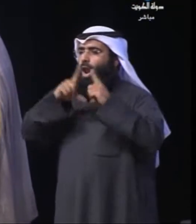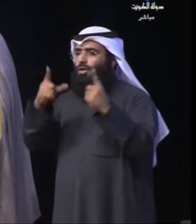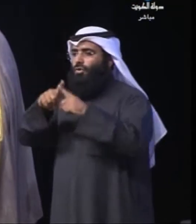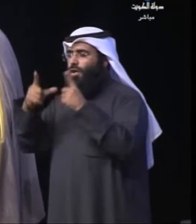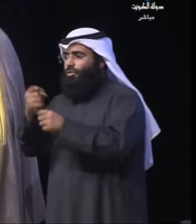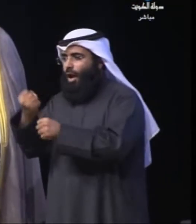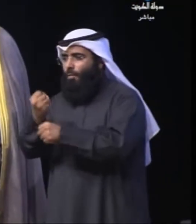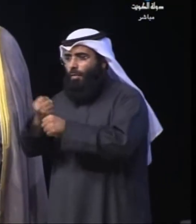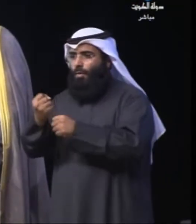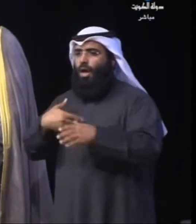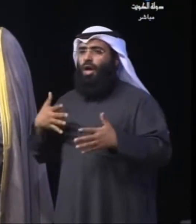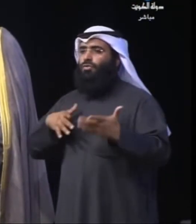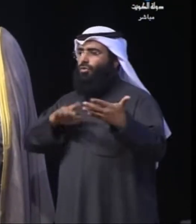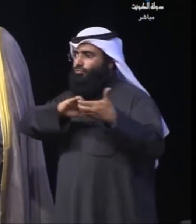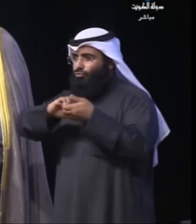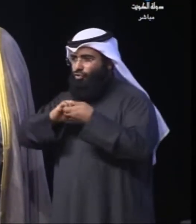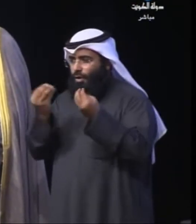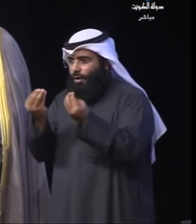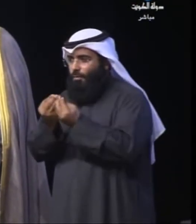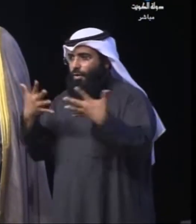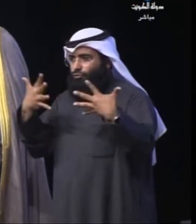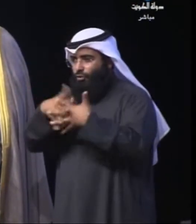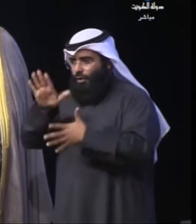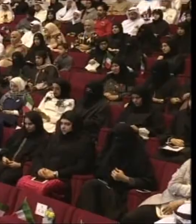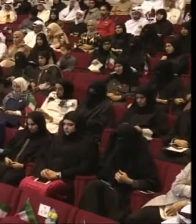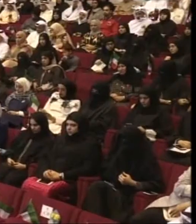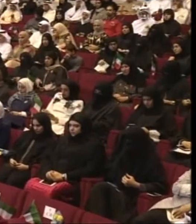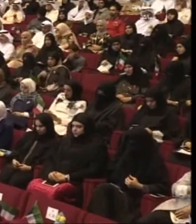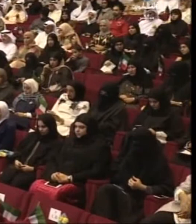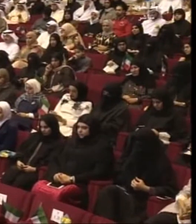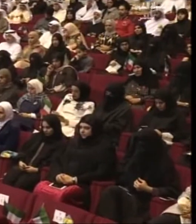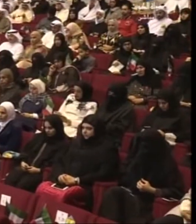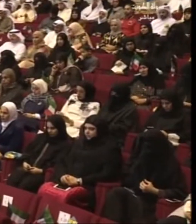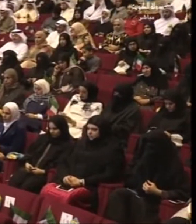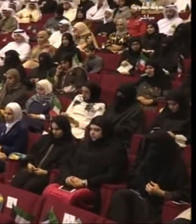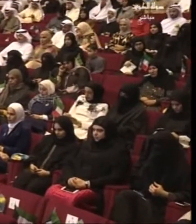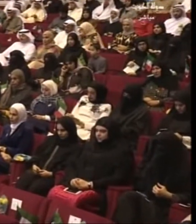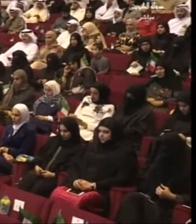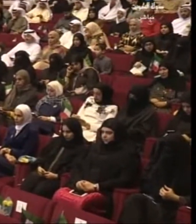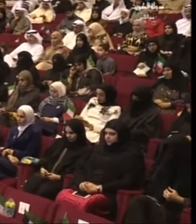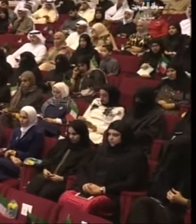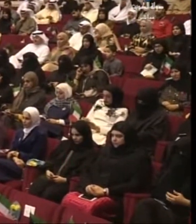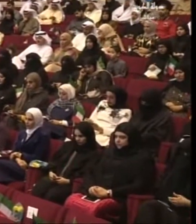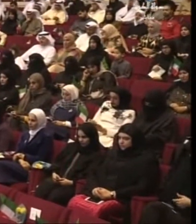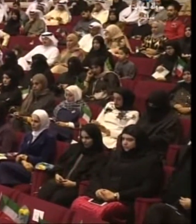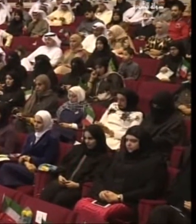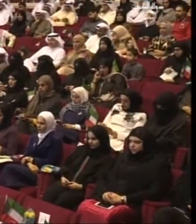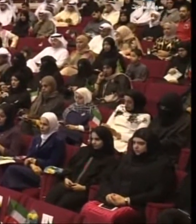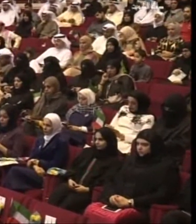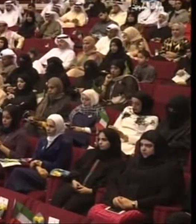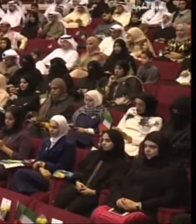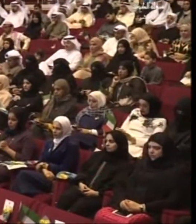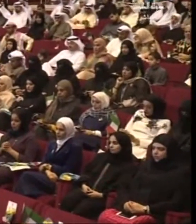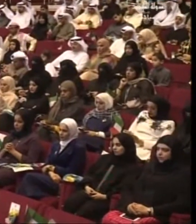والجهات المشاركة، وشكراً لجميع من ساهم ويساهم في دعم رسالة الوقف والأوقاف. اللهم تقبل منا